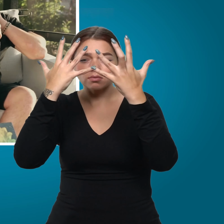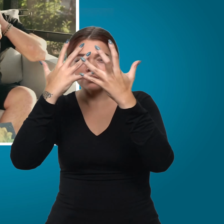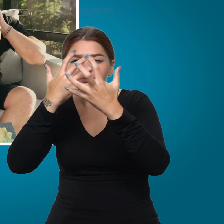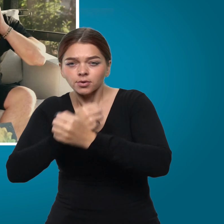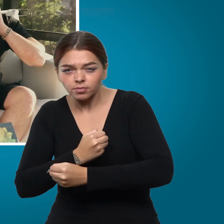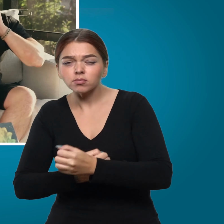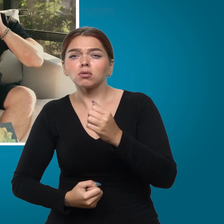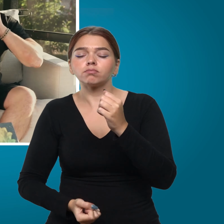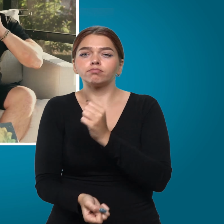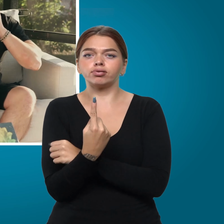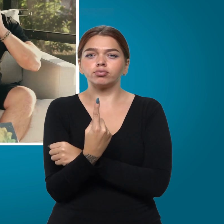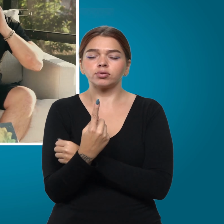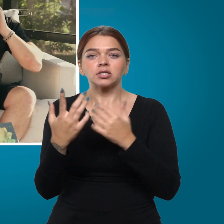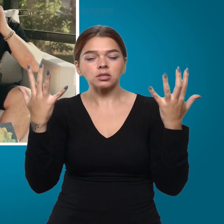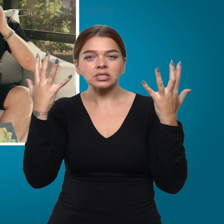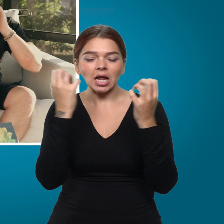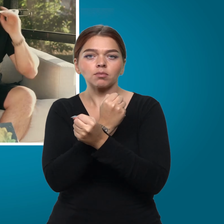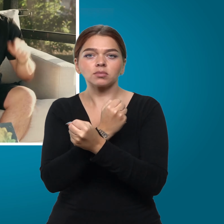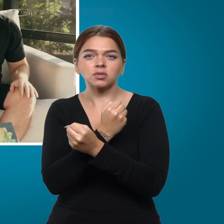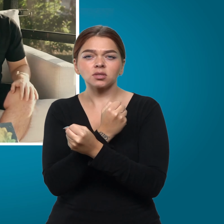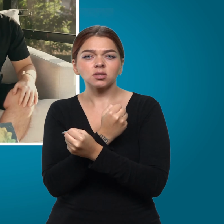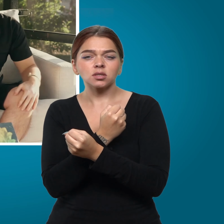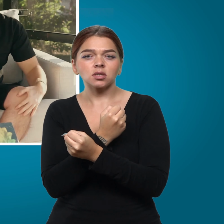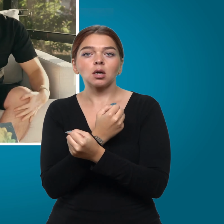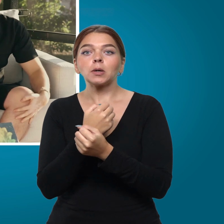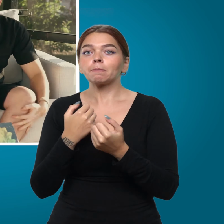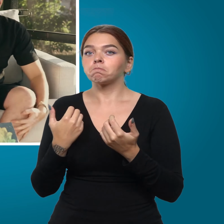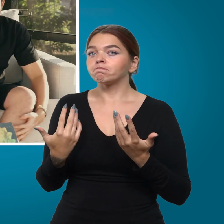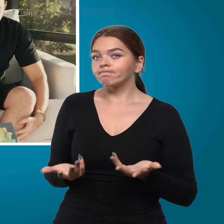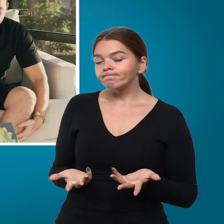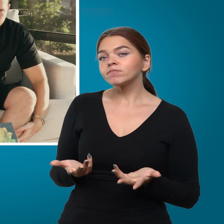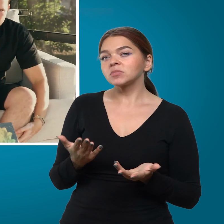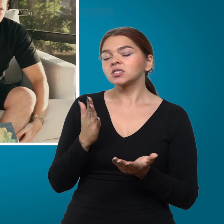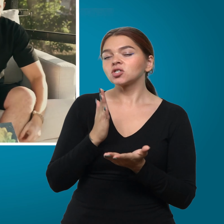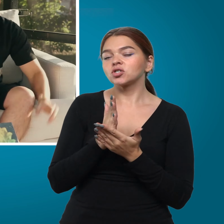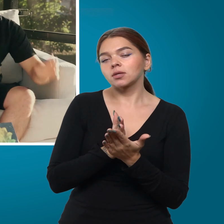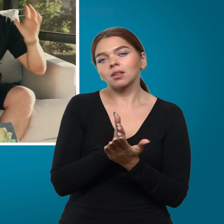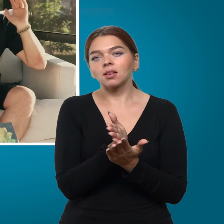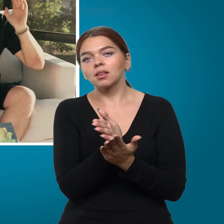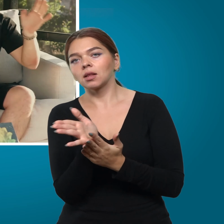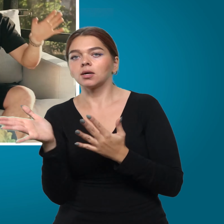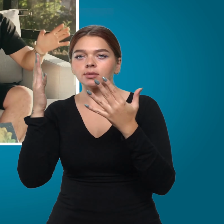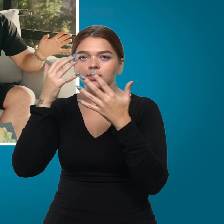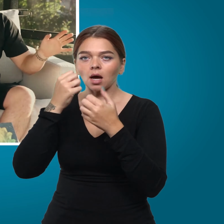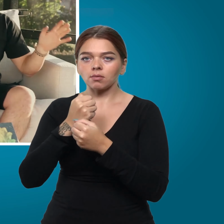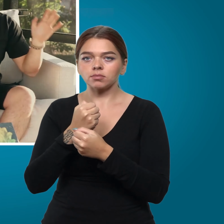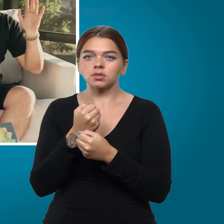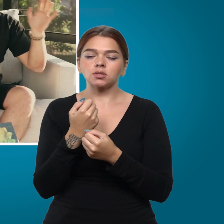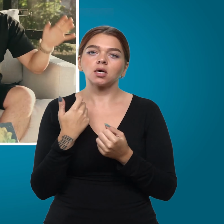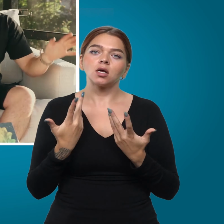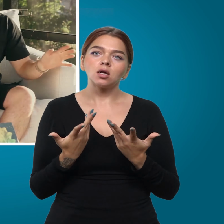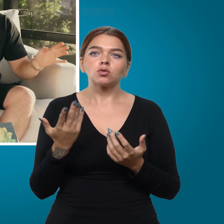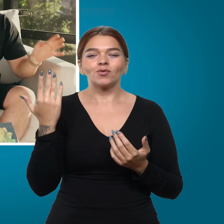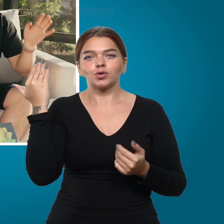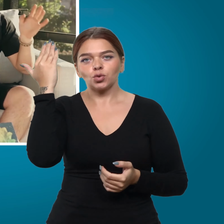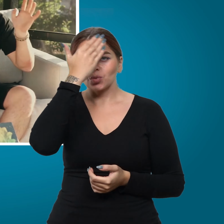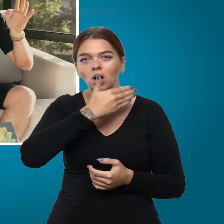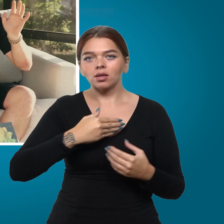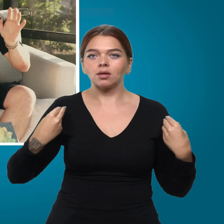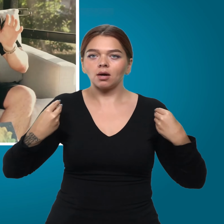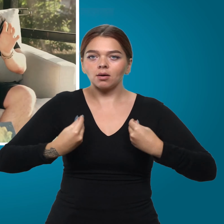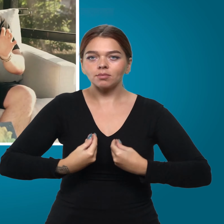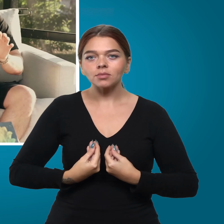vieną komentarą, ne taip seniai praeitą savaitę iš vienos skaičiusios merginos, kad sako, knyga prasideda, taip viskas gražu, šviesia, tada